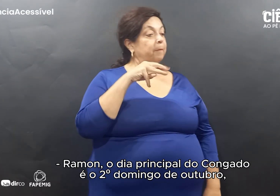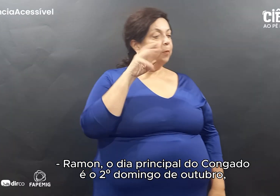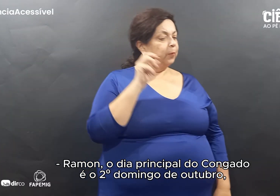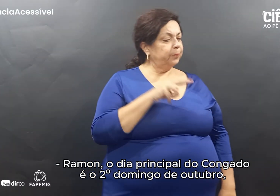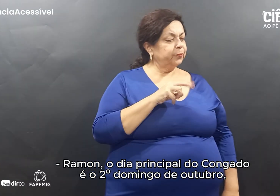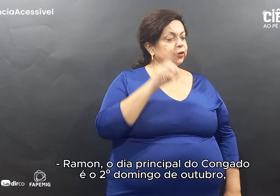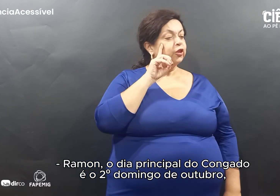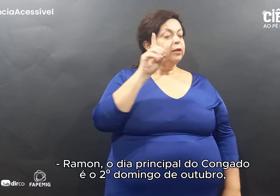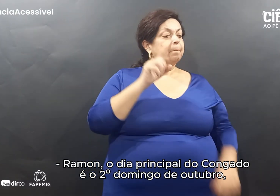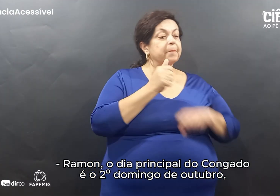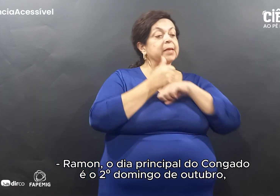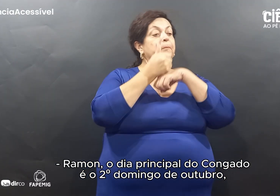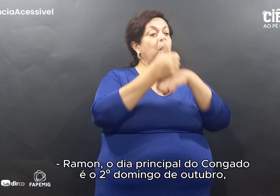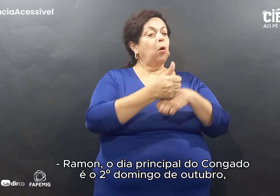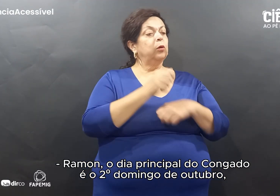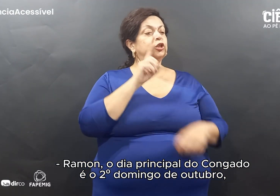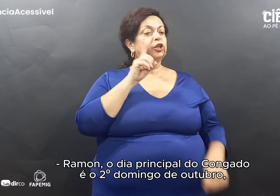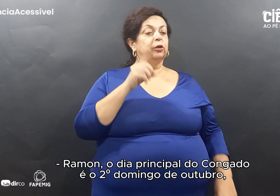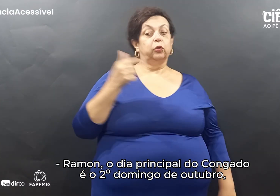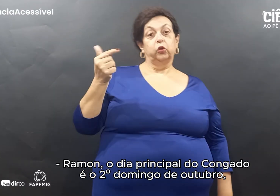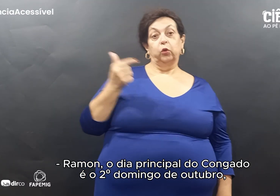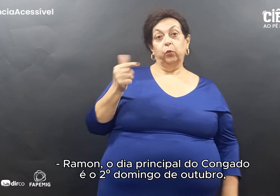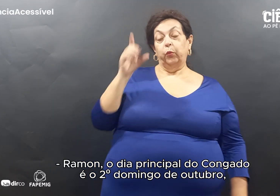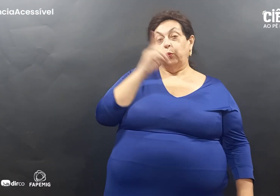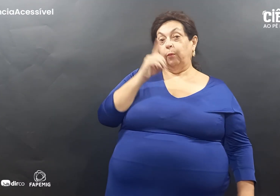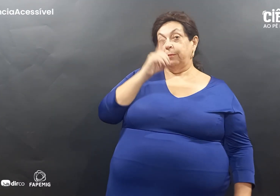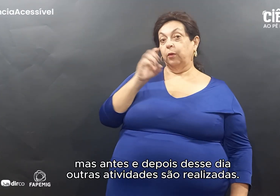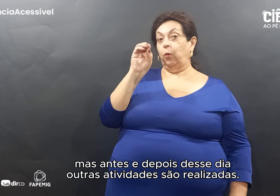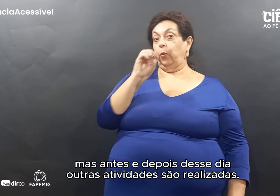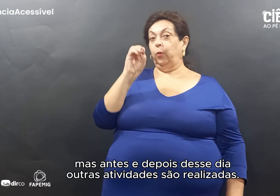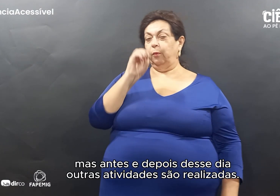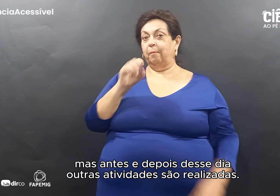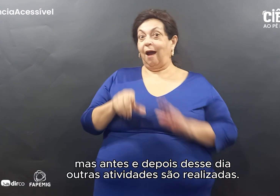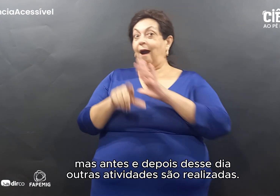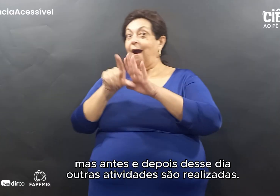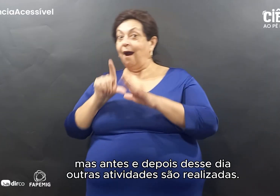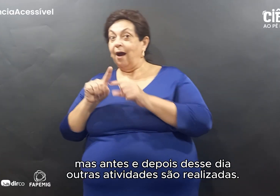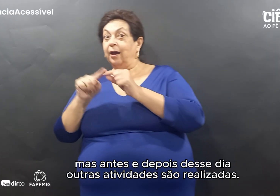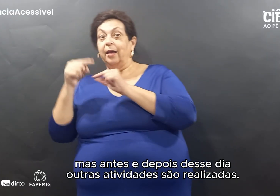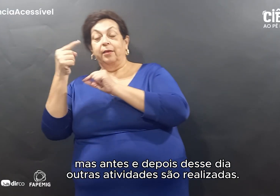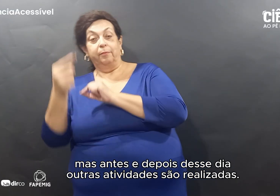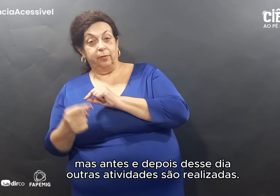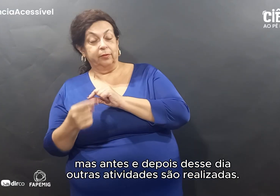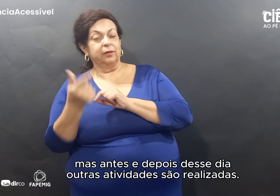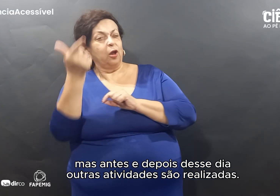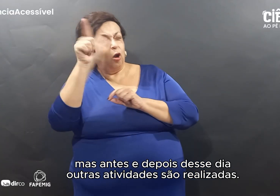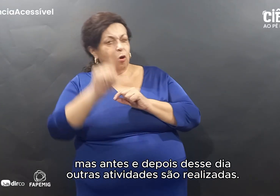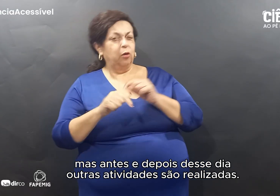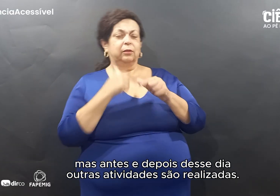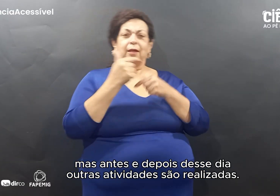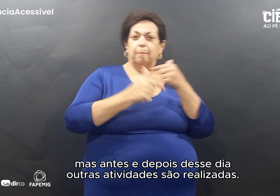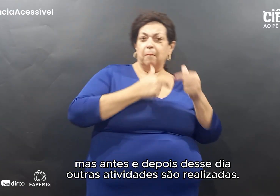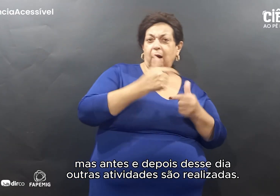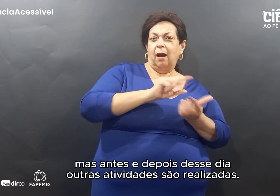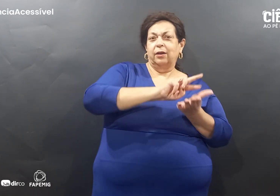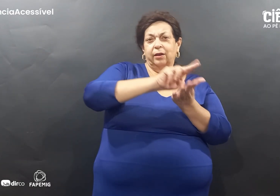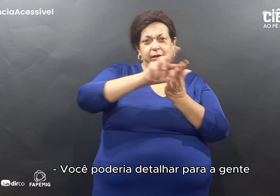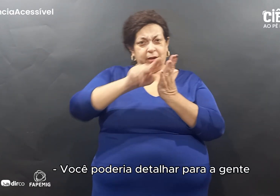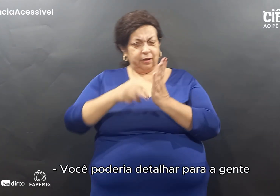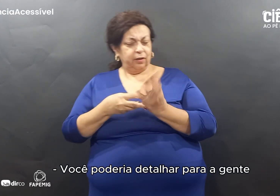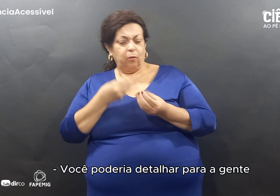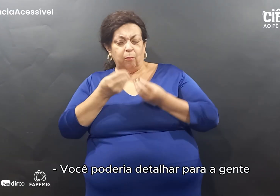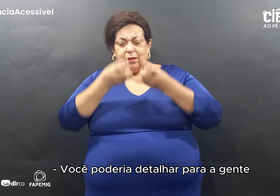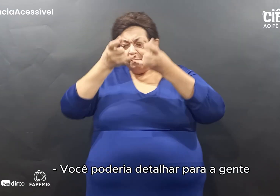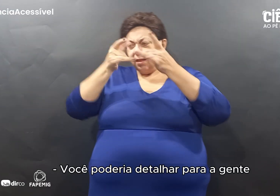dia principal do Congado é o segundo domingo de outubro, mas antes e depois desse dia, outras atividades são realizadas.